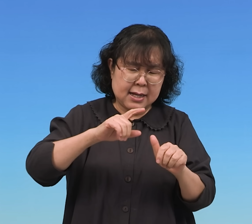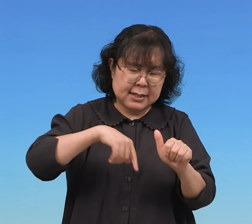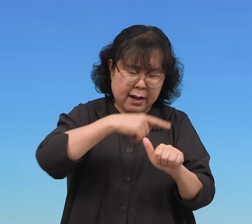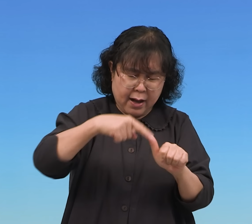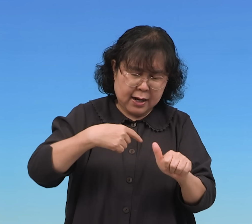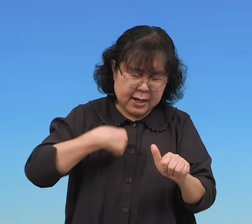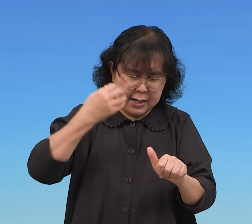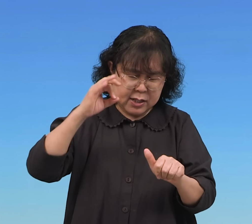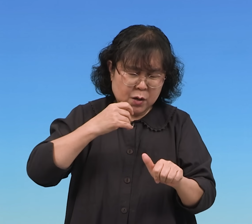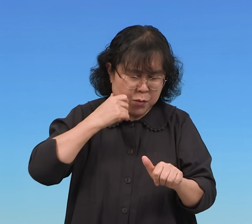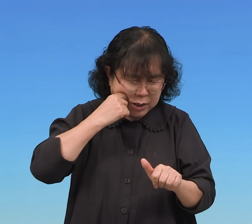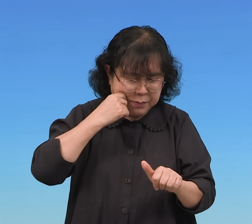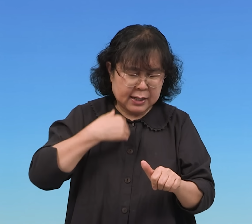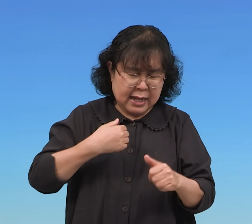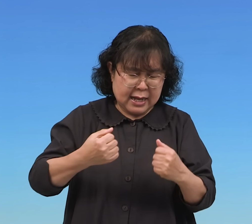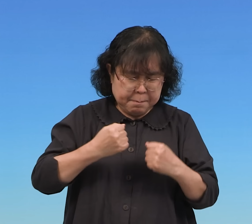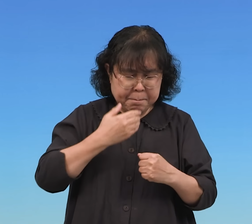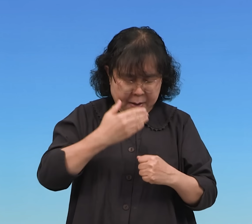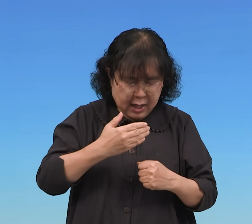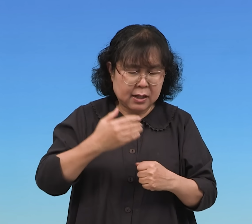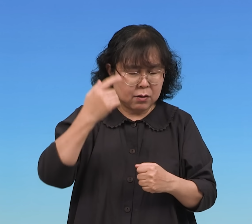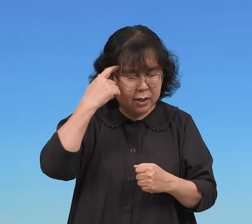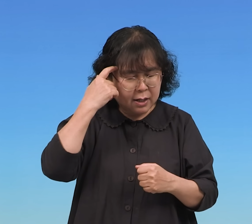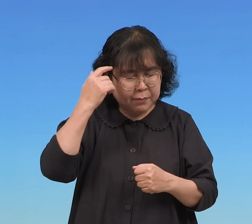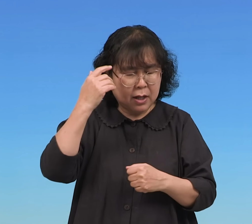힘으로 할 수 있다고, 하나님 도움 받지 않아도 된다고,